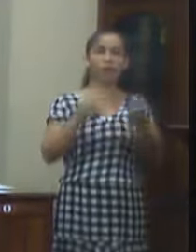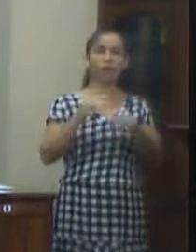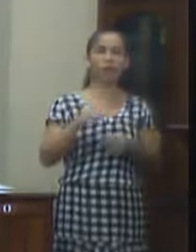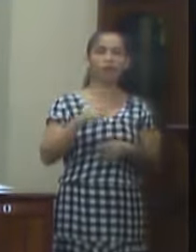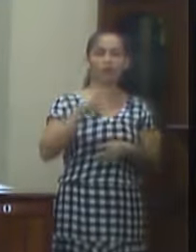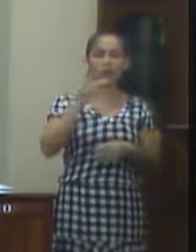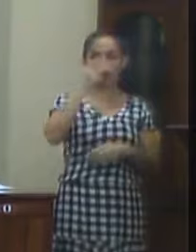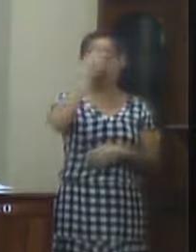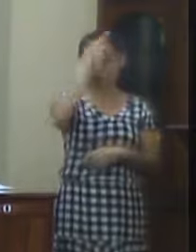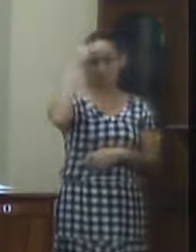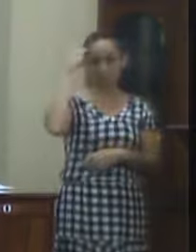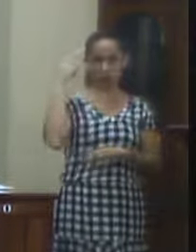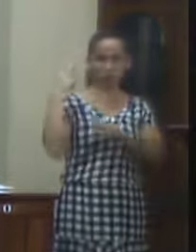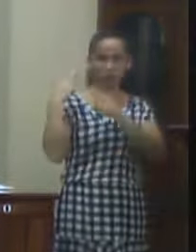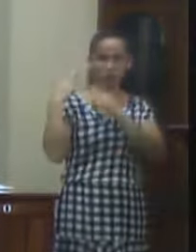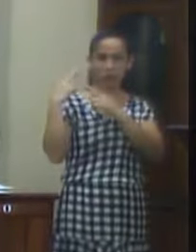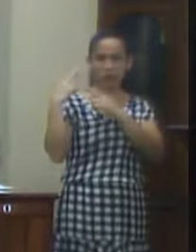competentes.